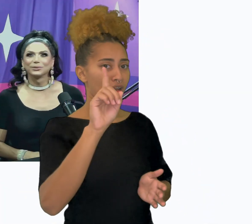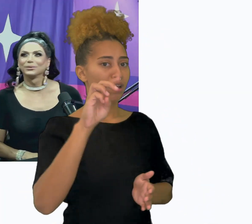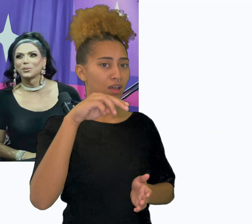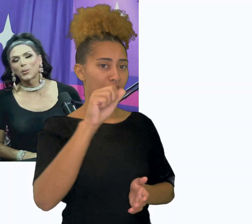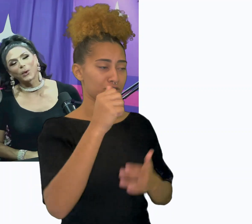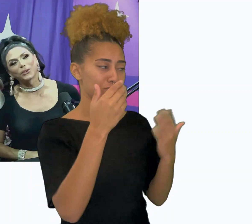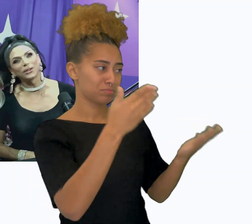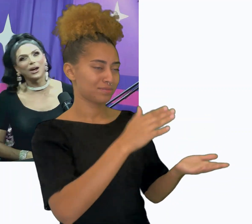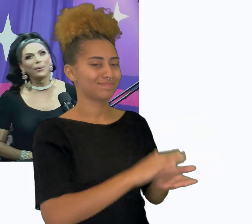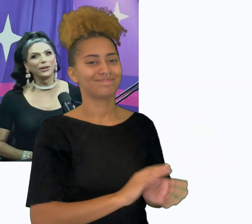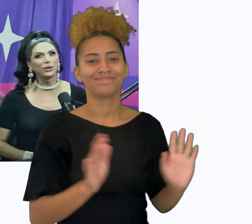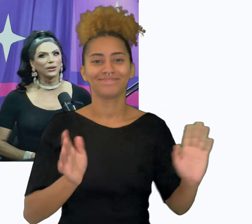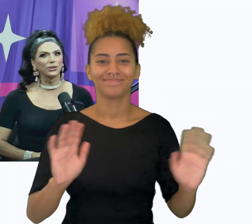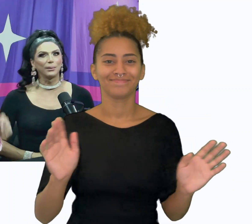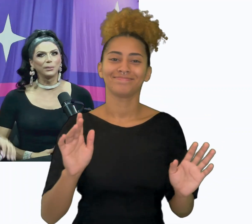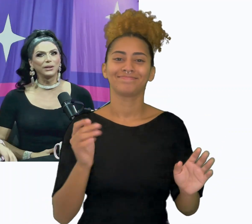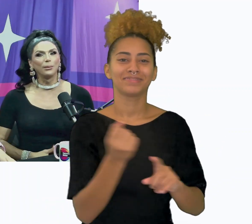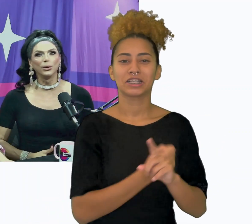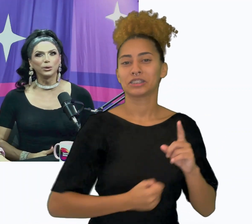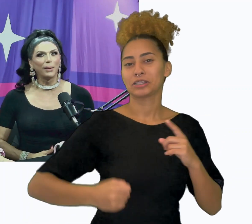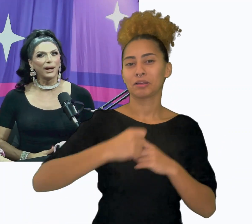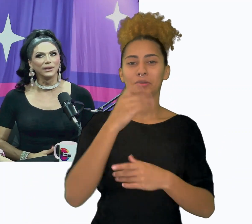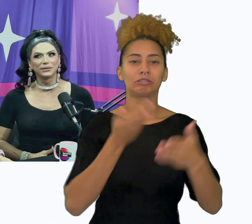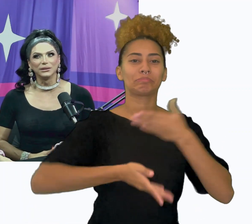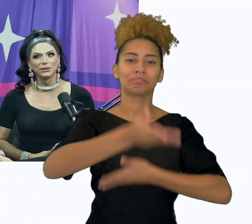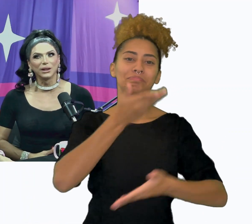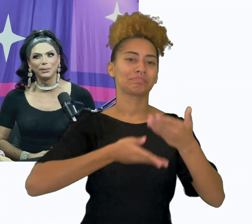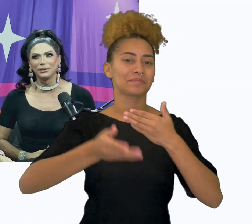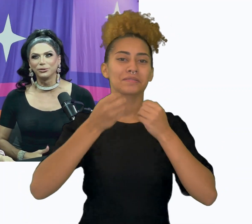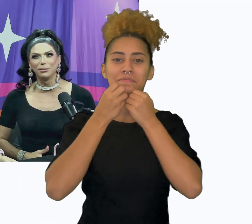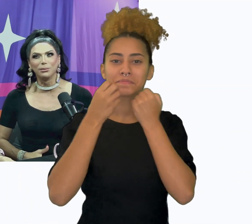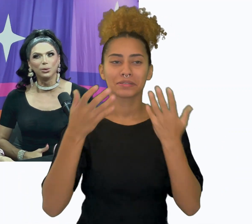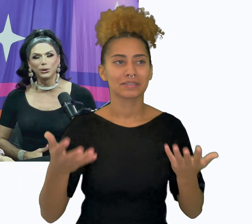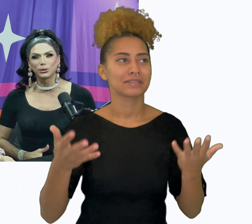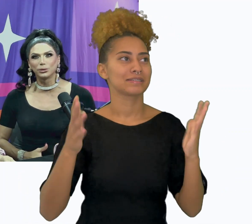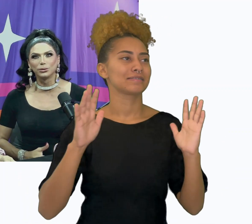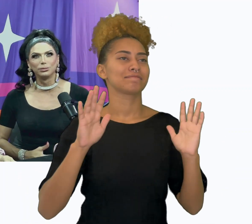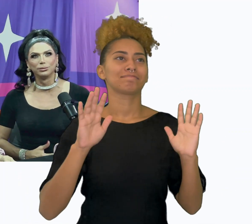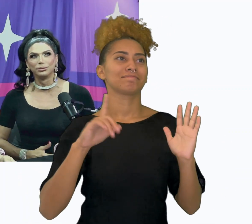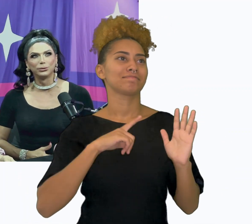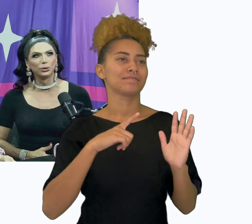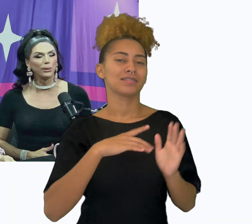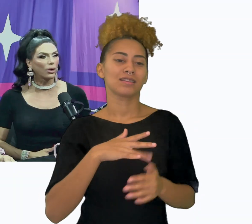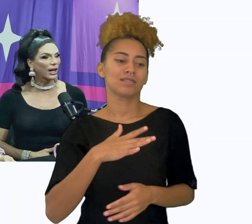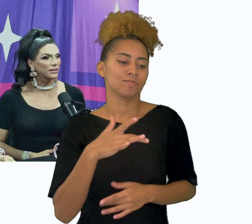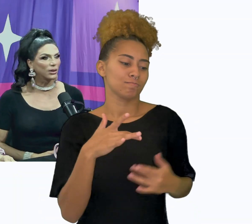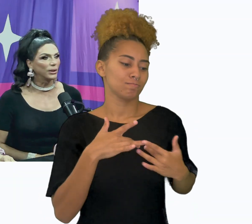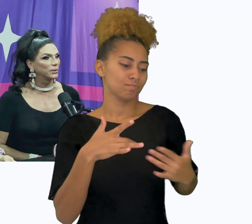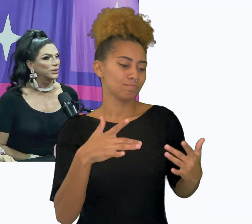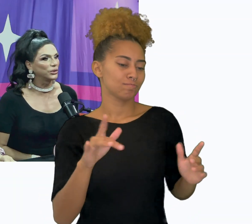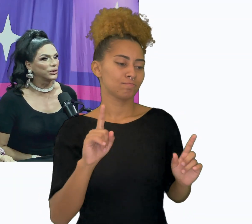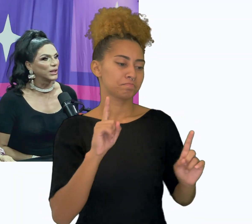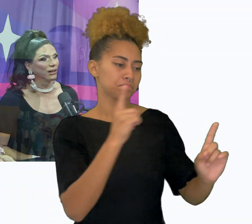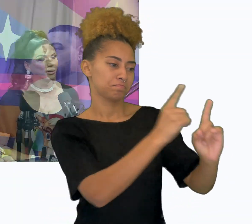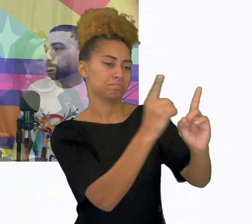amiga? Socialmente eu sempre me dei muito bem, assim, eu sempre fui muito do meu coração mesmo, assim, de chegar nas pessoas. Eu